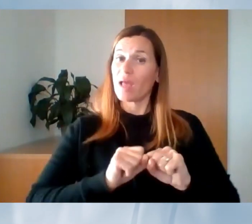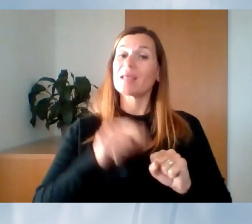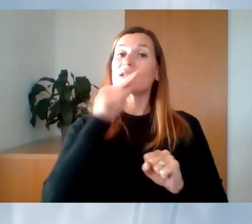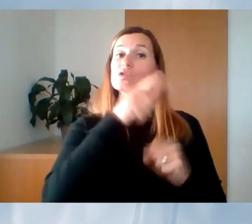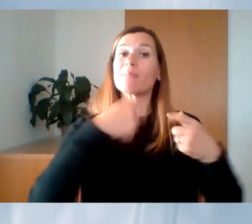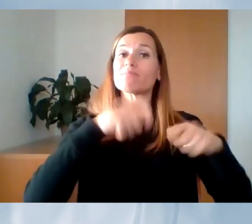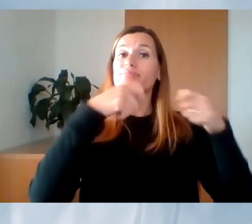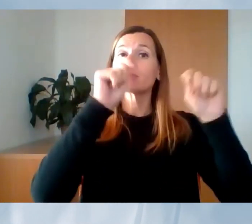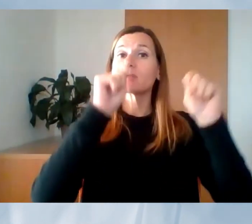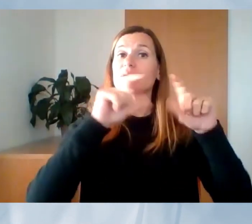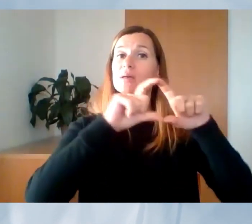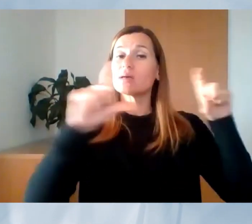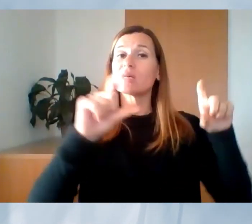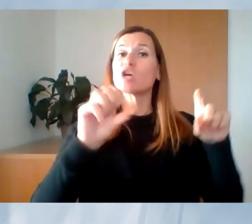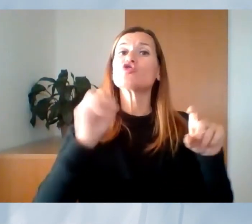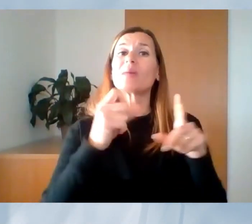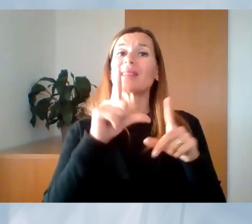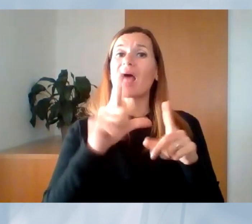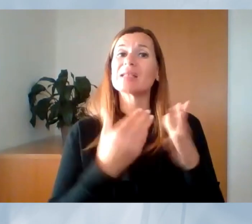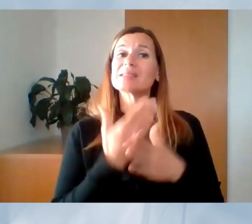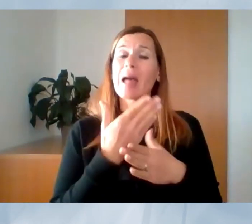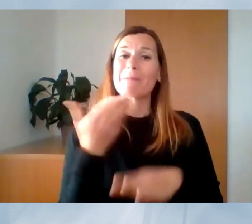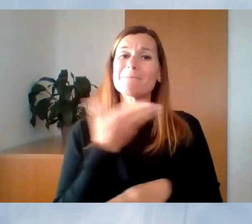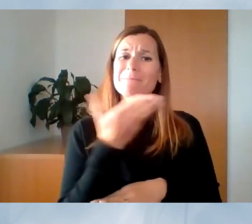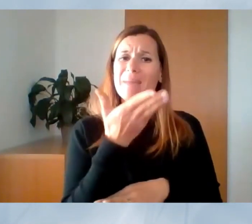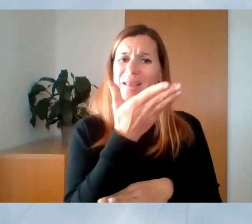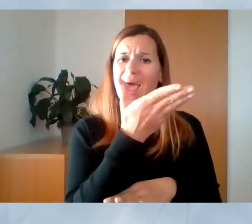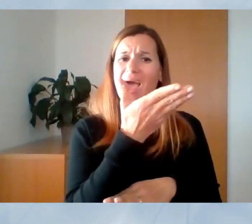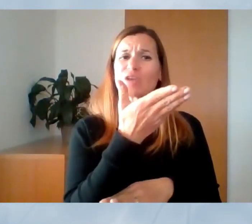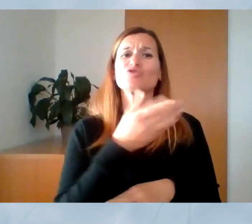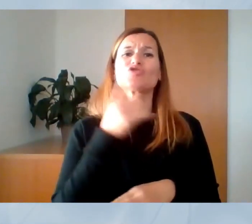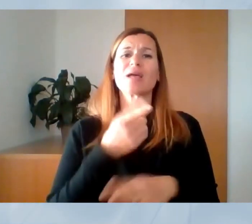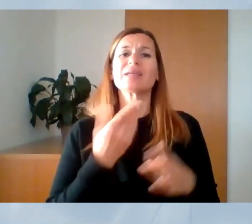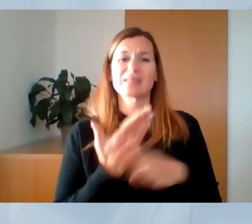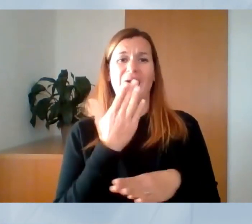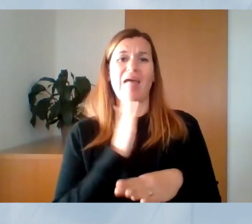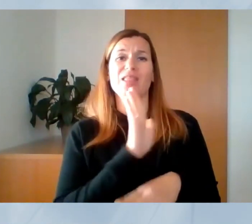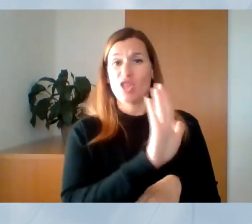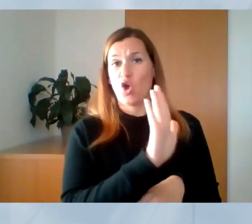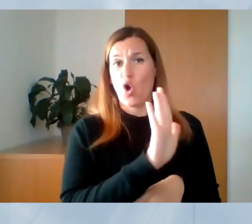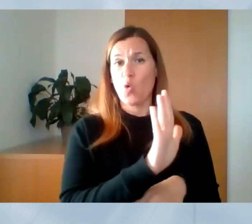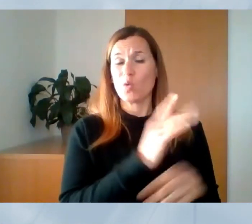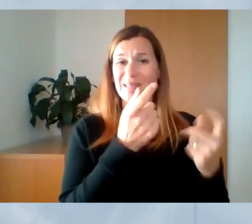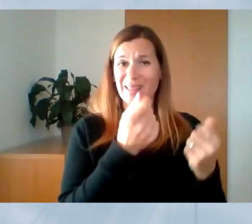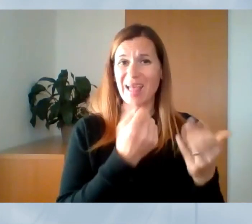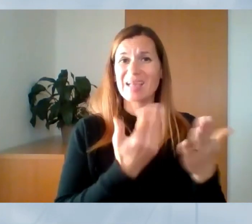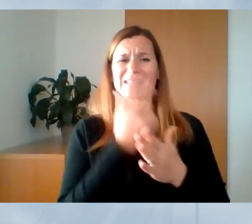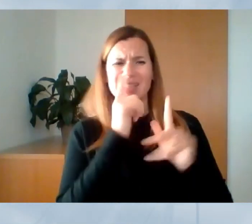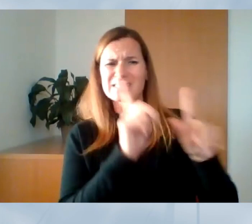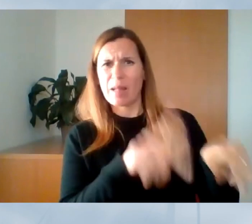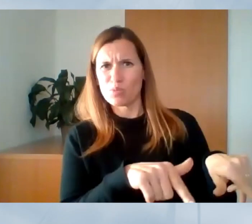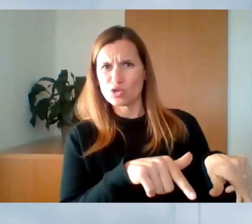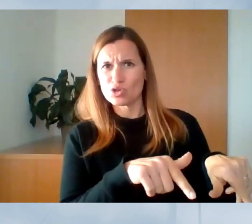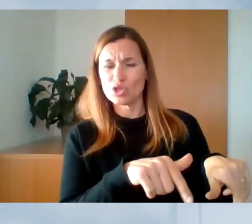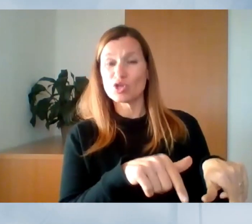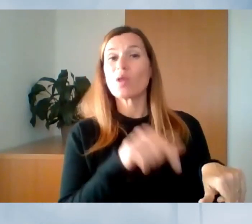so v Komendi naredili špital za berače in za njegov denar, za zapuščino, in